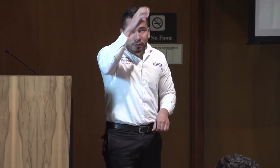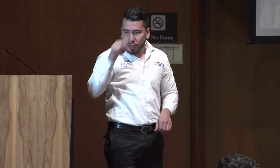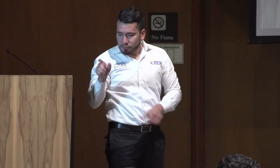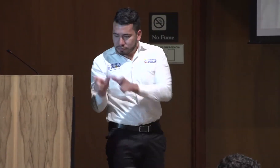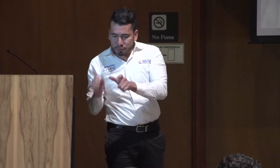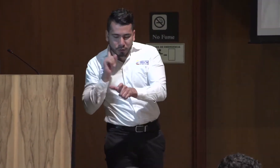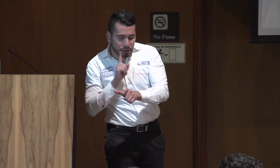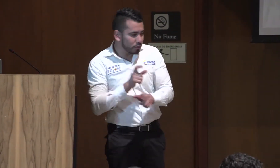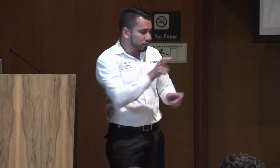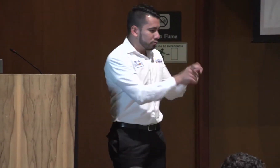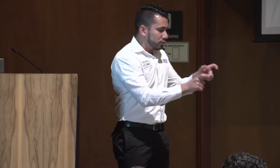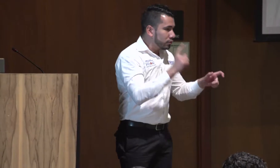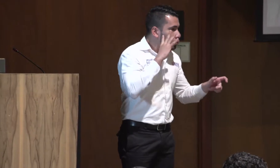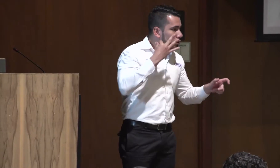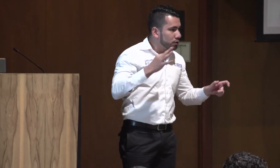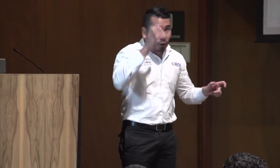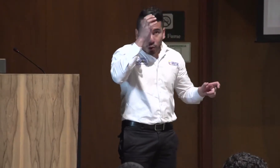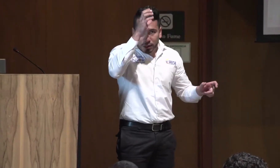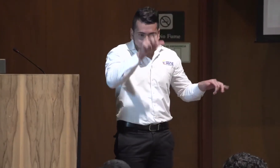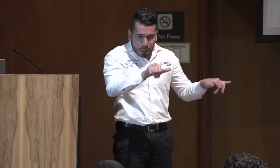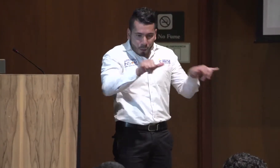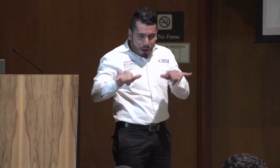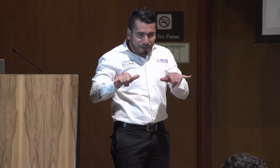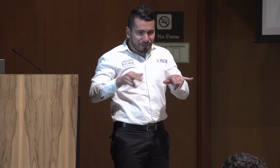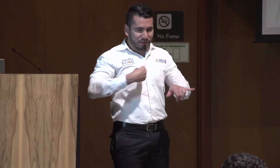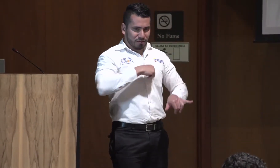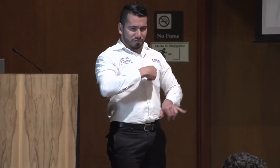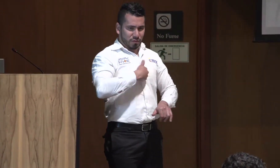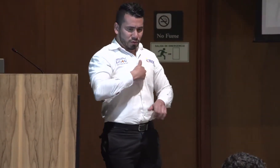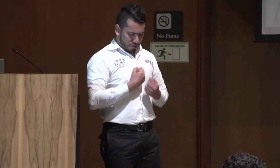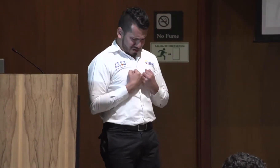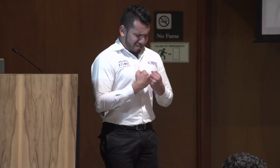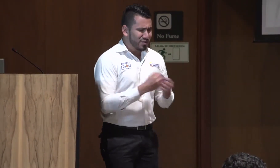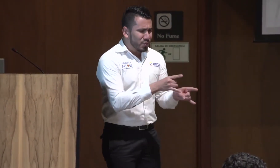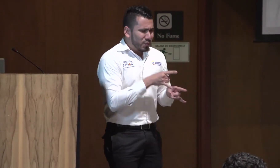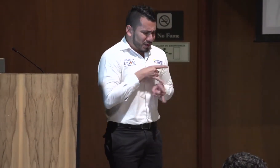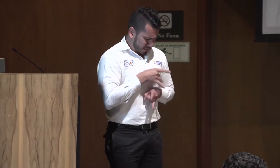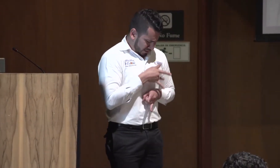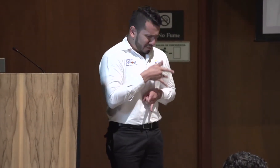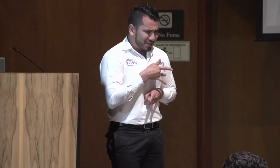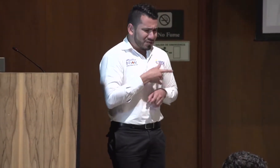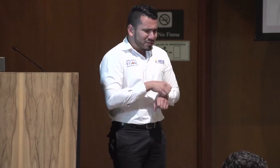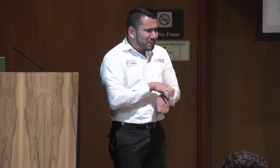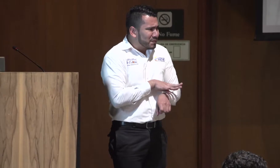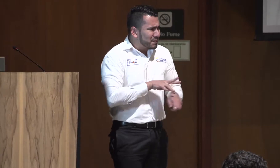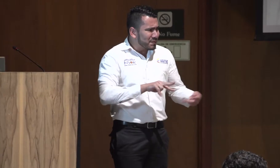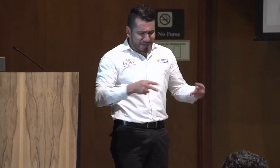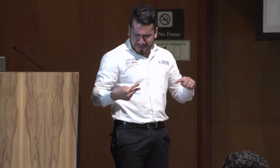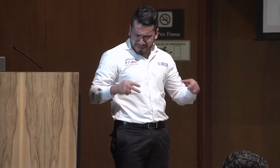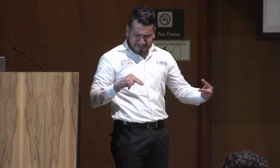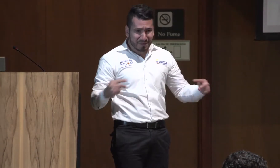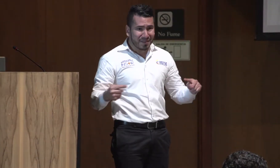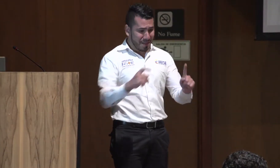cargados de emociones encontradas, de emociones que se polarizan, si para referirnos a las mismas cosas